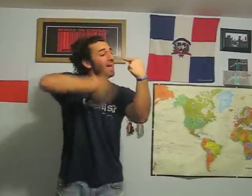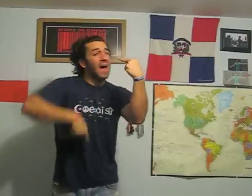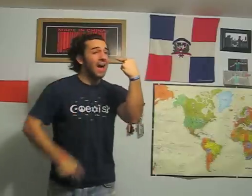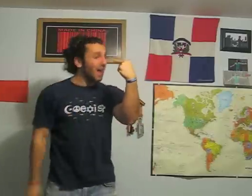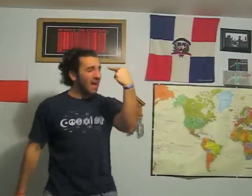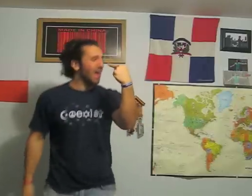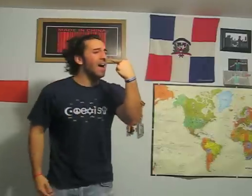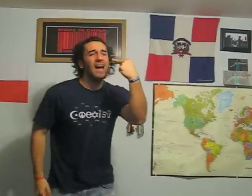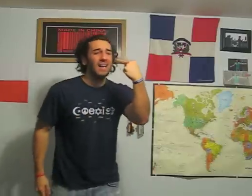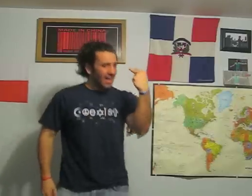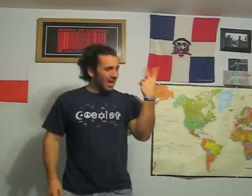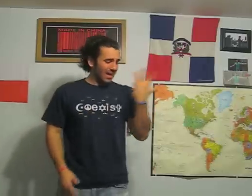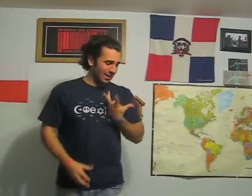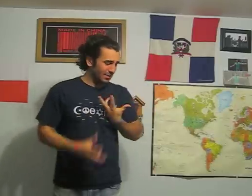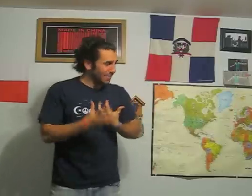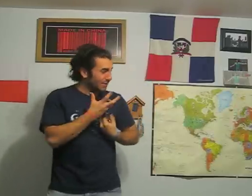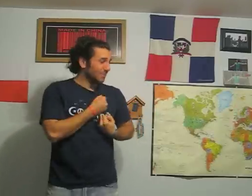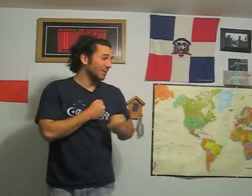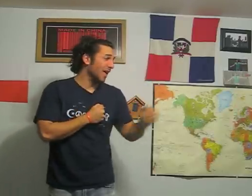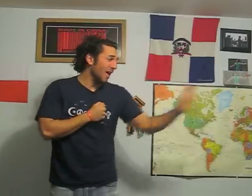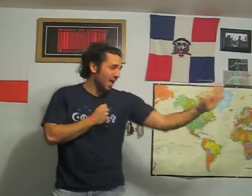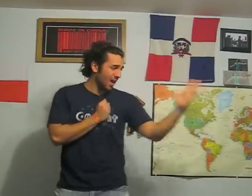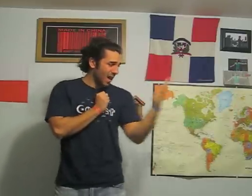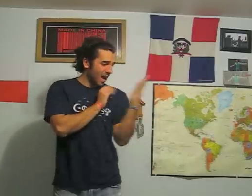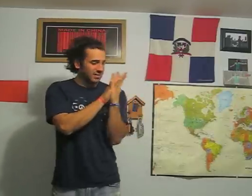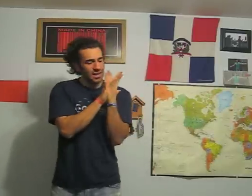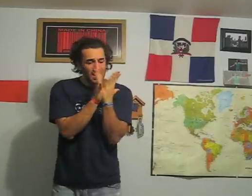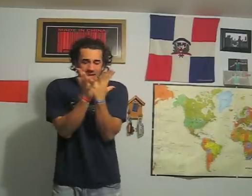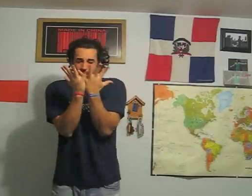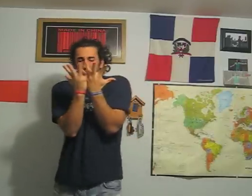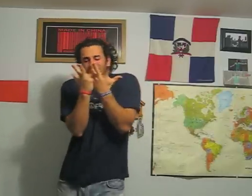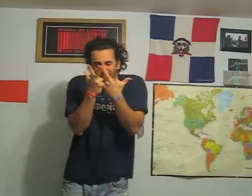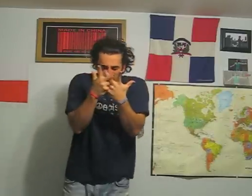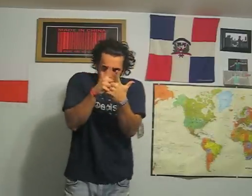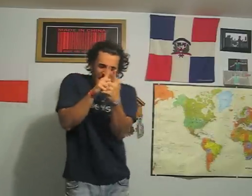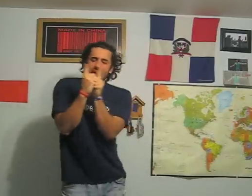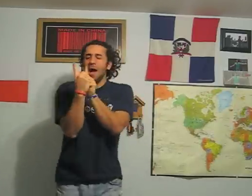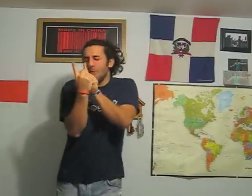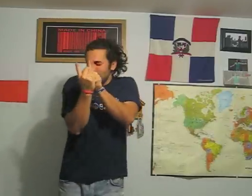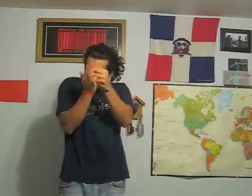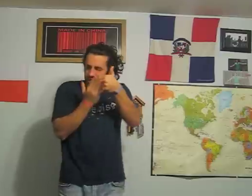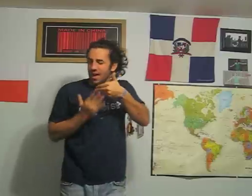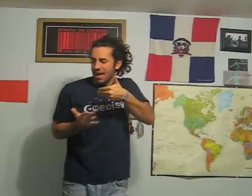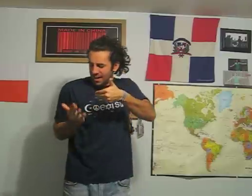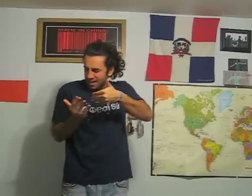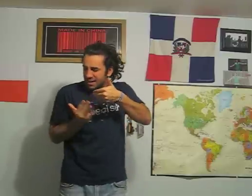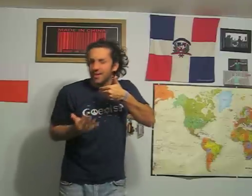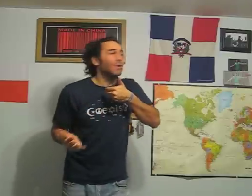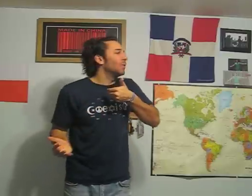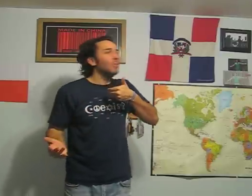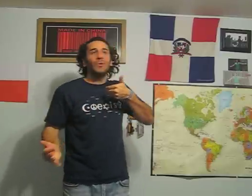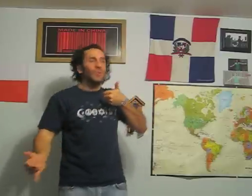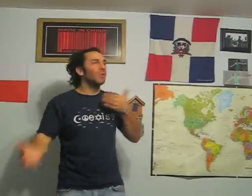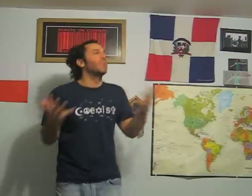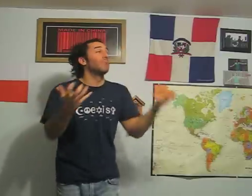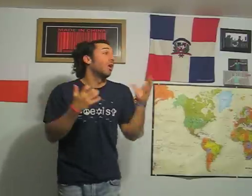Yo quisiera que vivieras de mi siempre enamorado Yo quisiera ser,